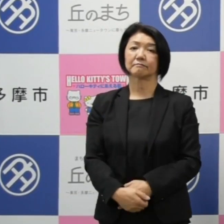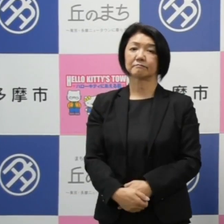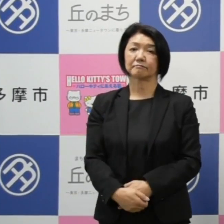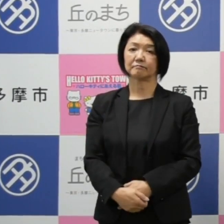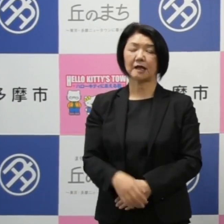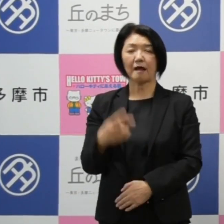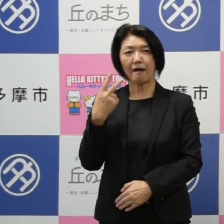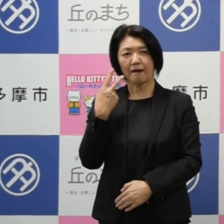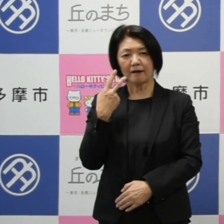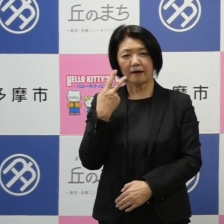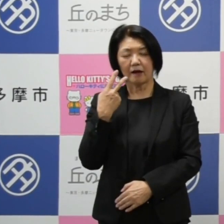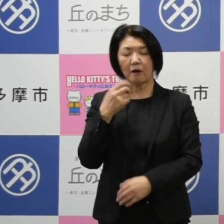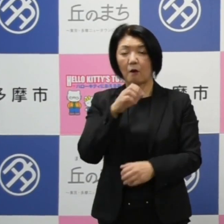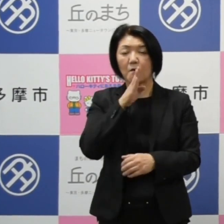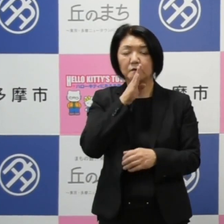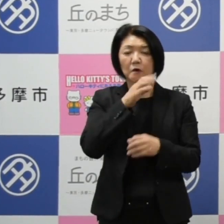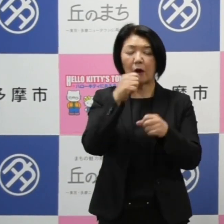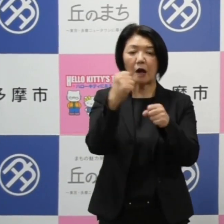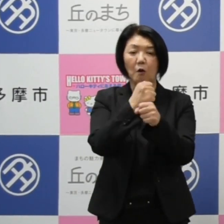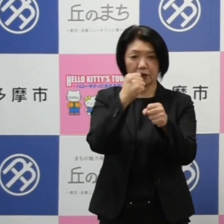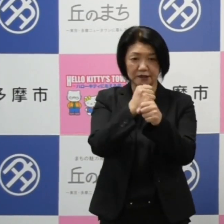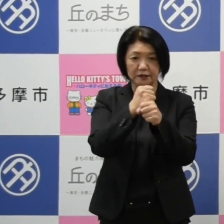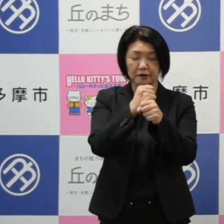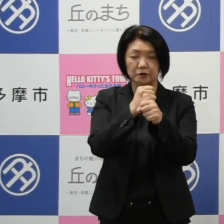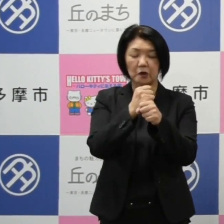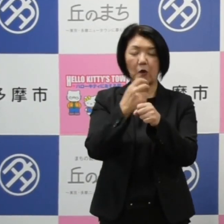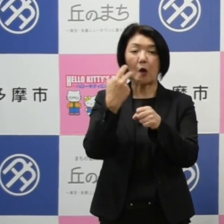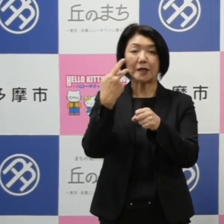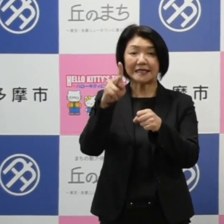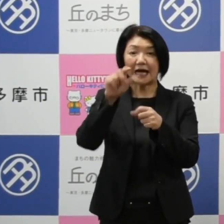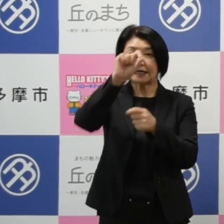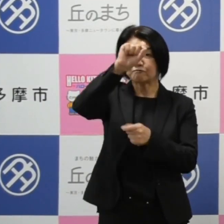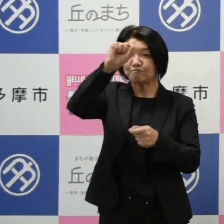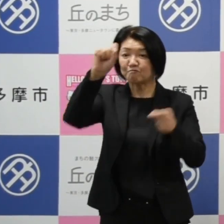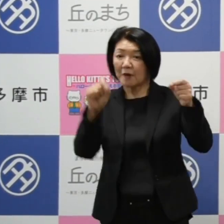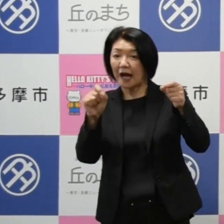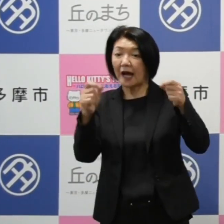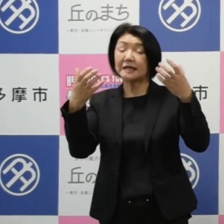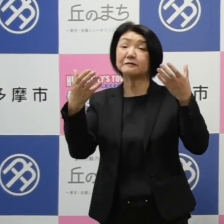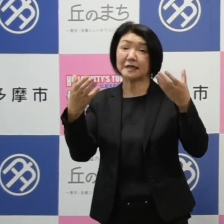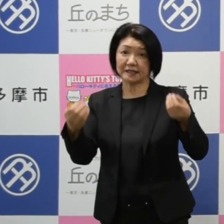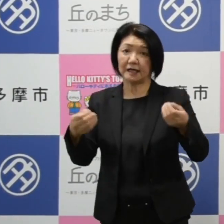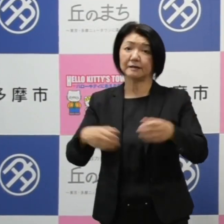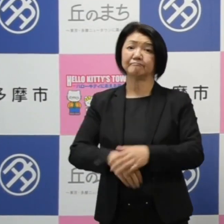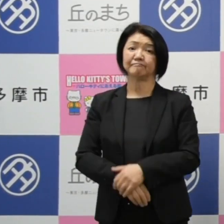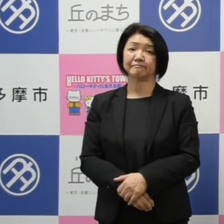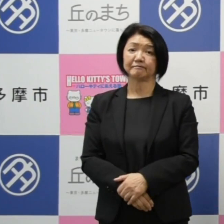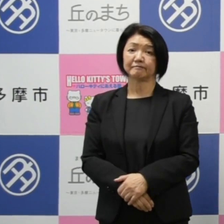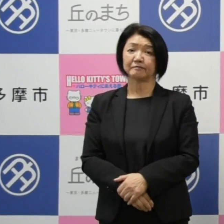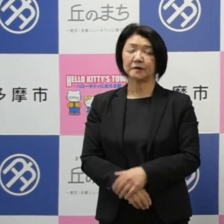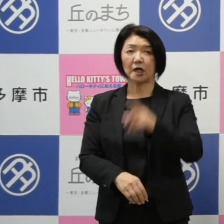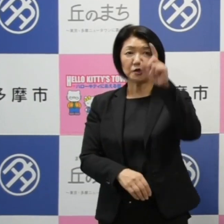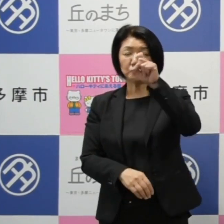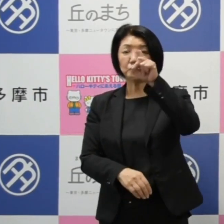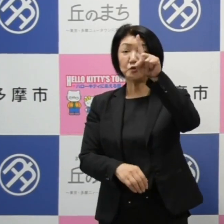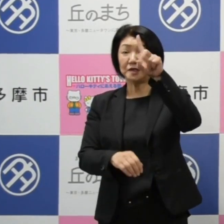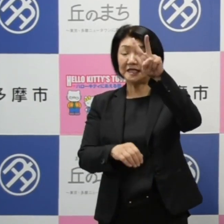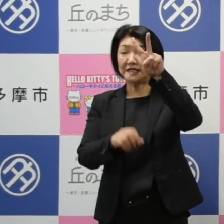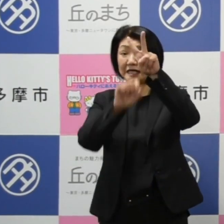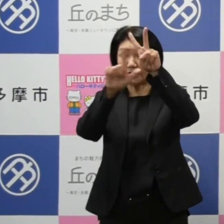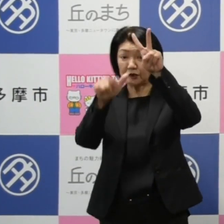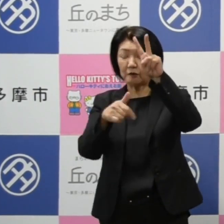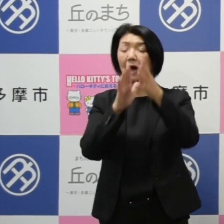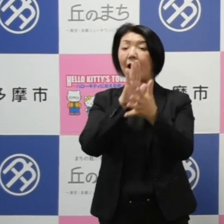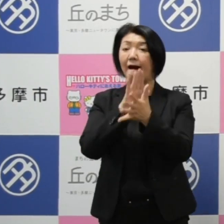2ヶ月程度工事の着工を遅らせる決断をしました。12月には改めての